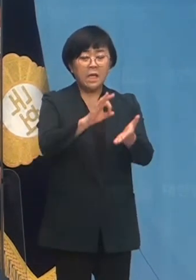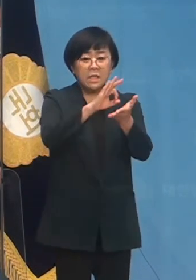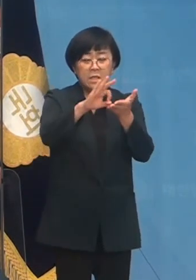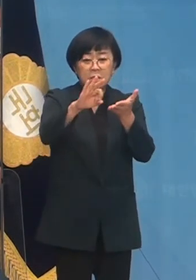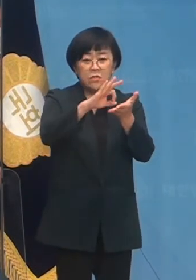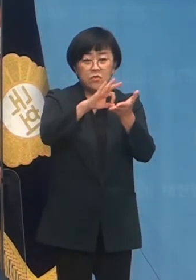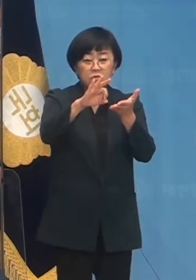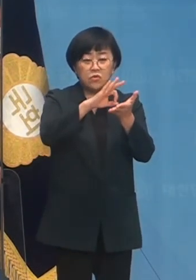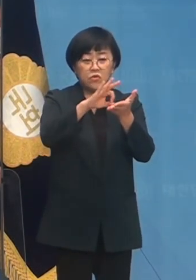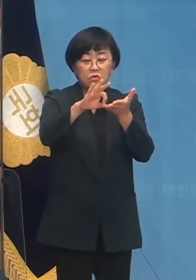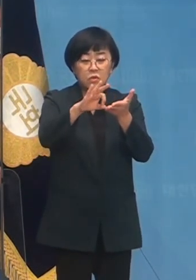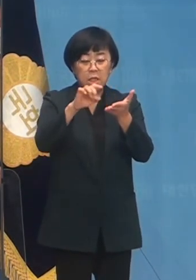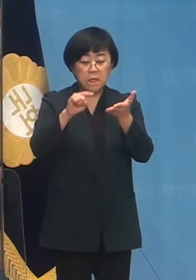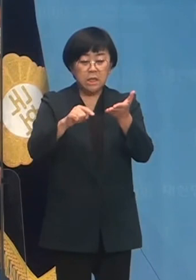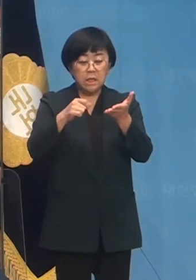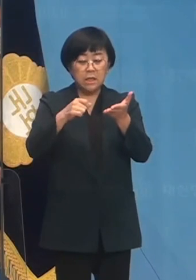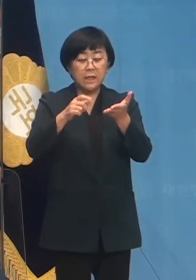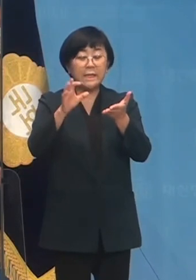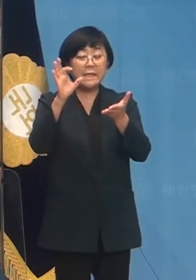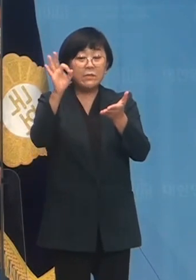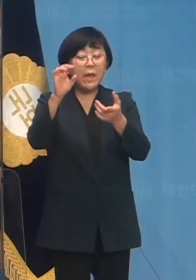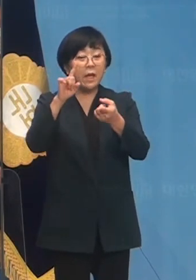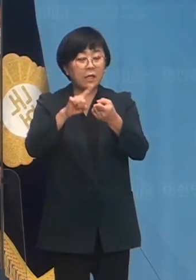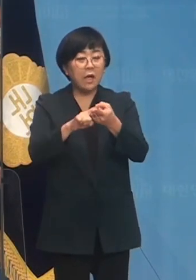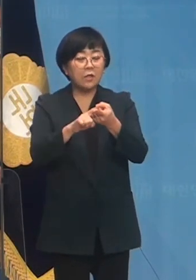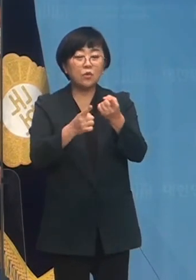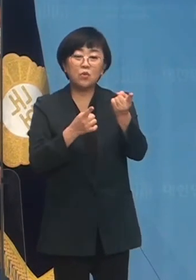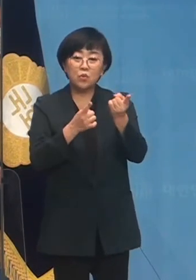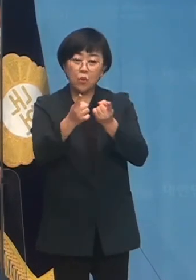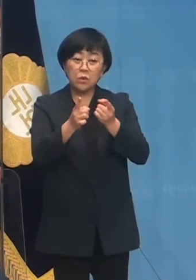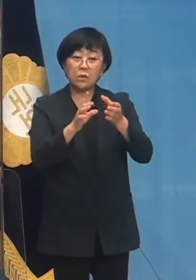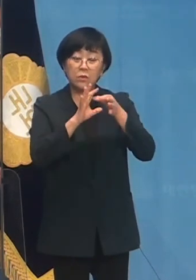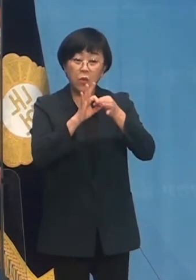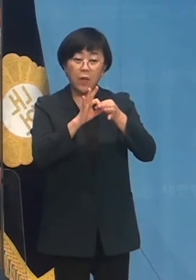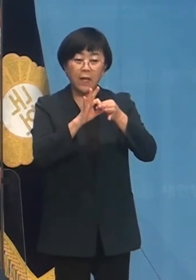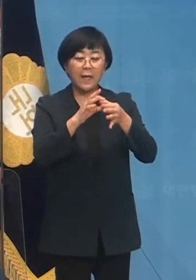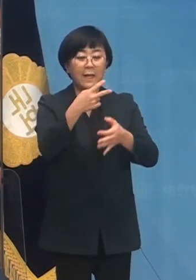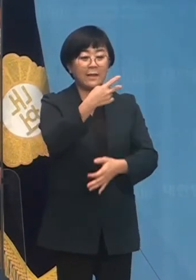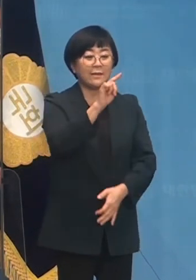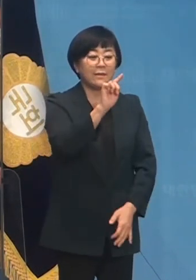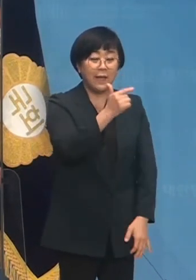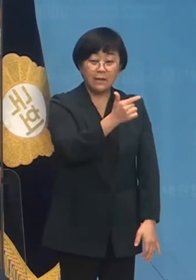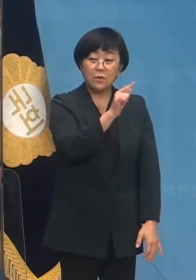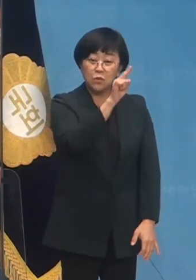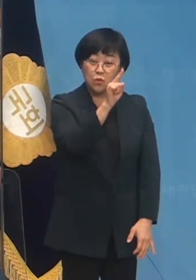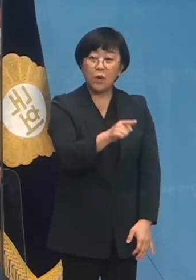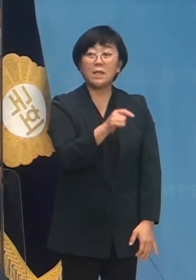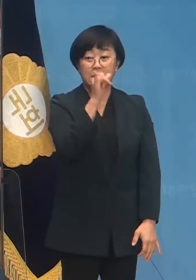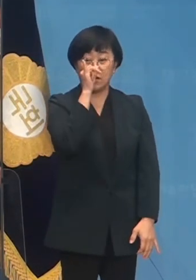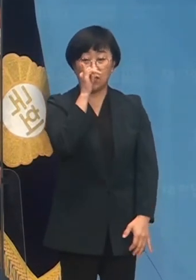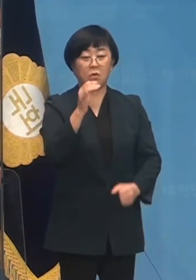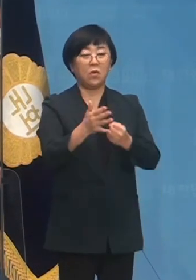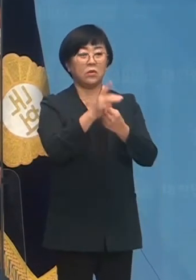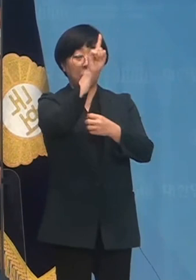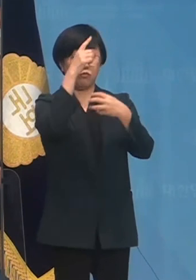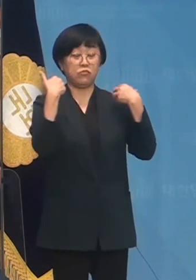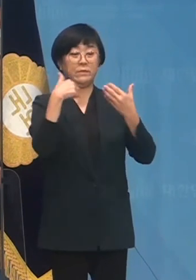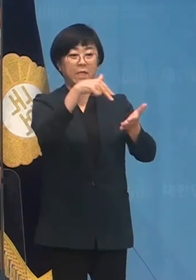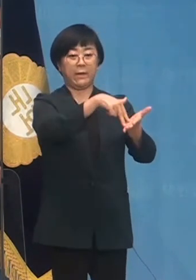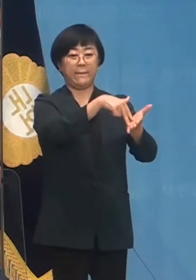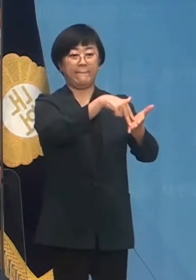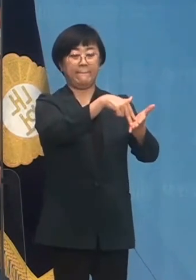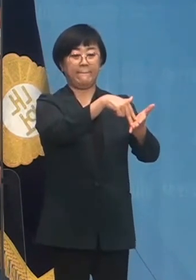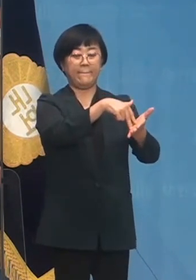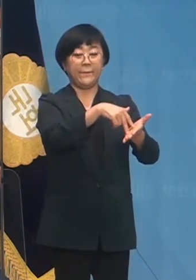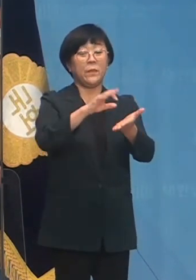지출예산 구조 조정을 통해라는 단서를 붙였습니다. 아마도 정부 입장에서는